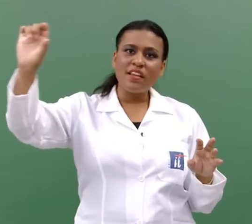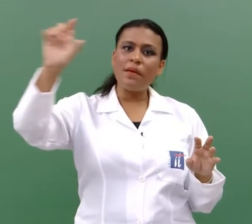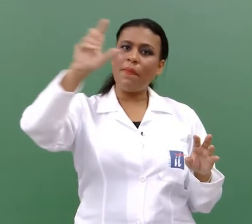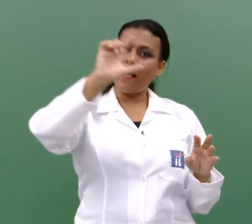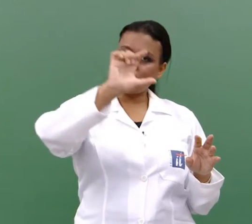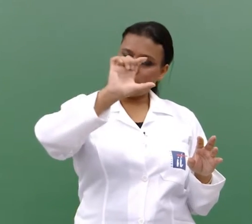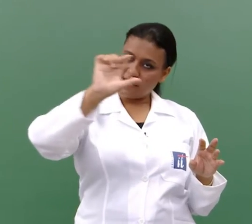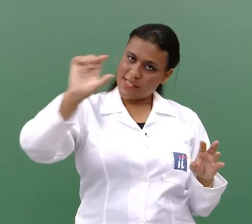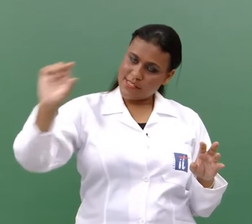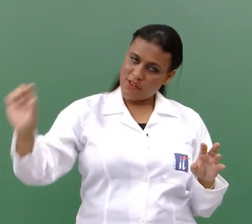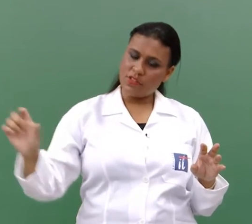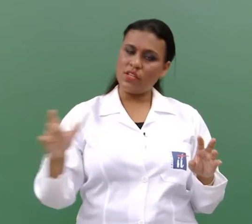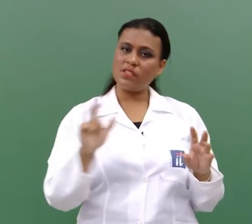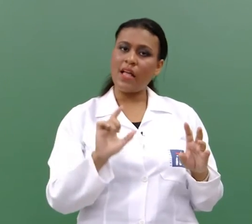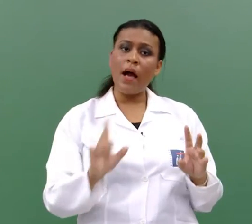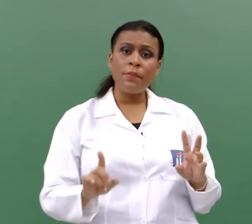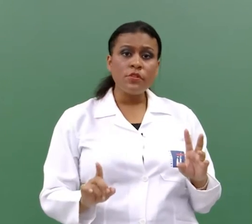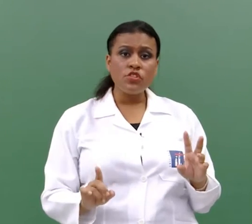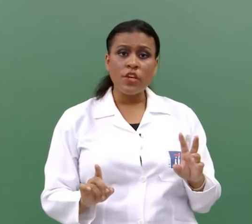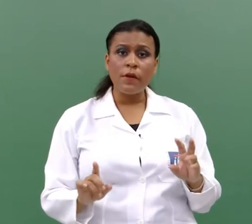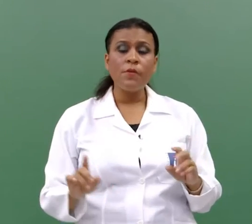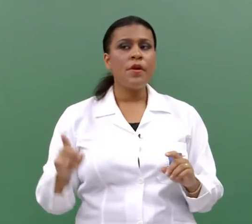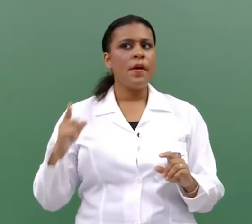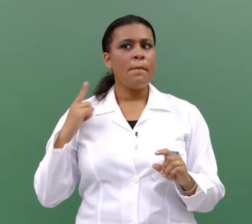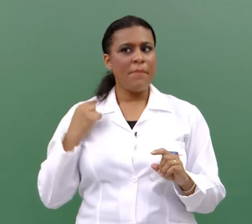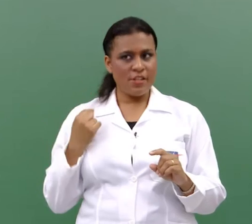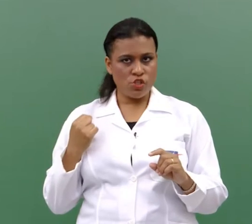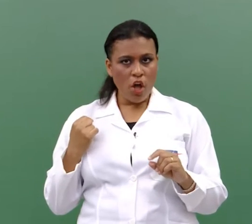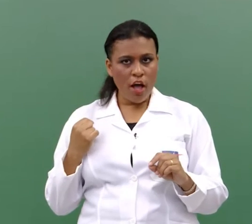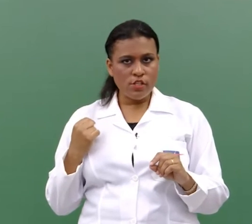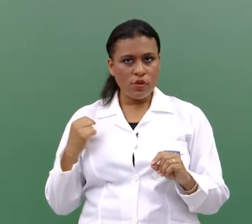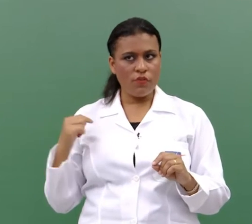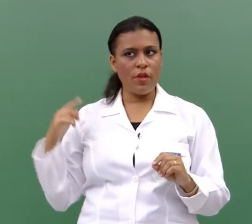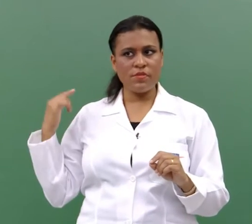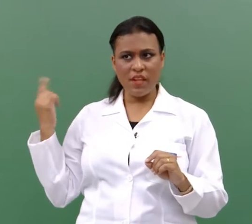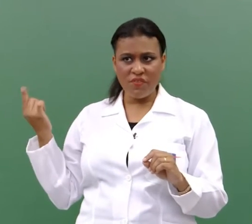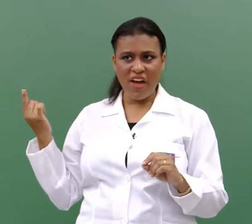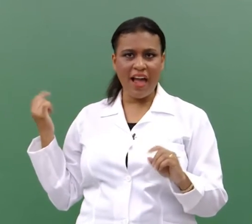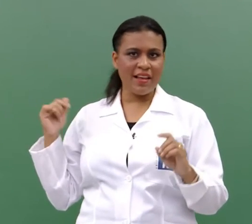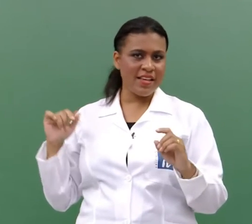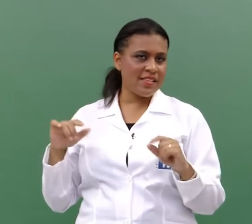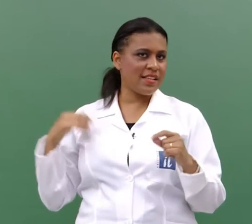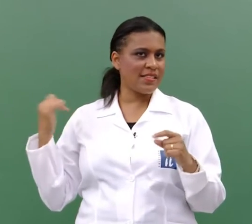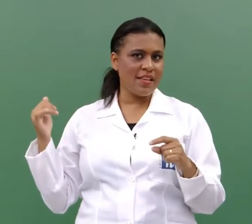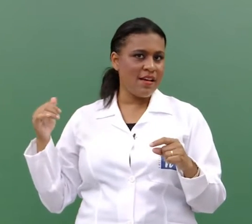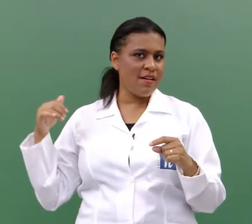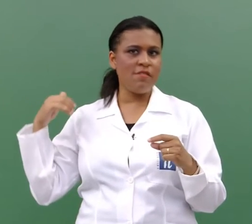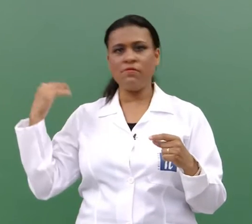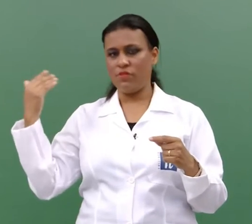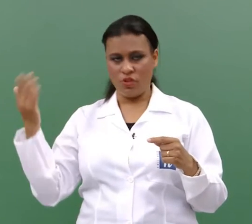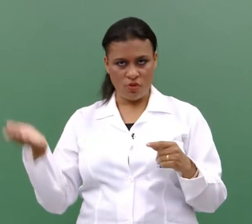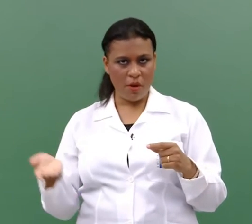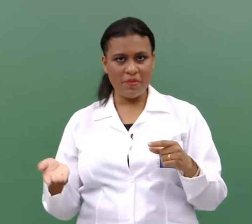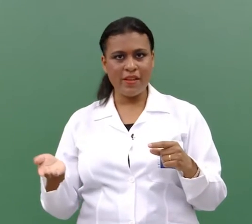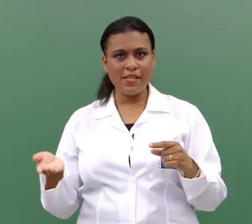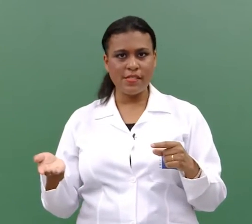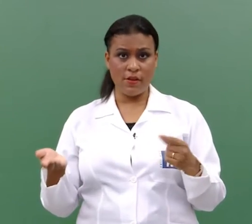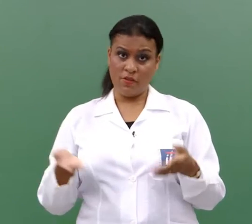que passa, em que estação você está, bonitinho. Mas nós que ouvimos, ele fala estação e o nome da estação, não